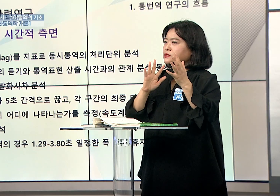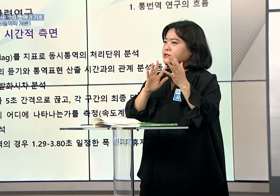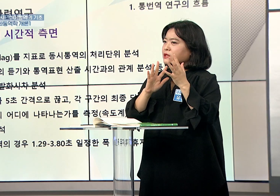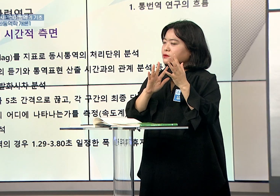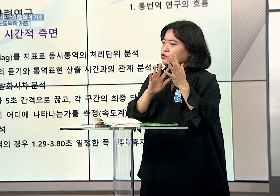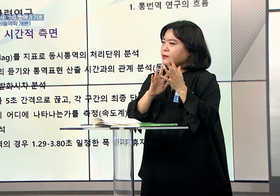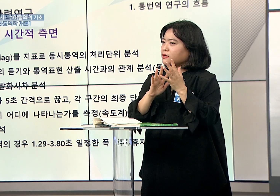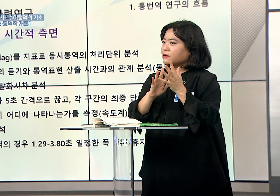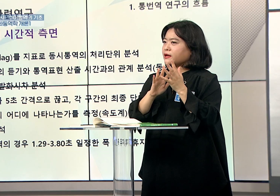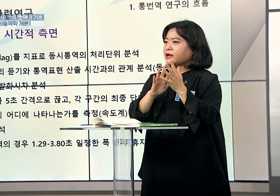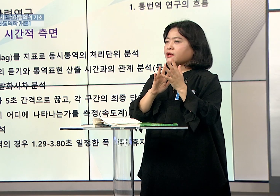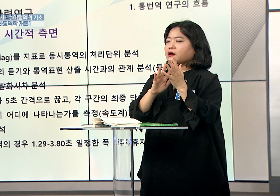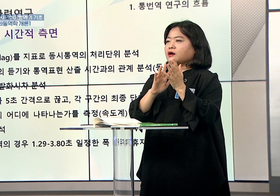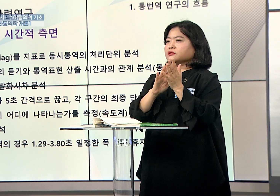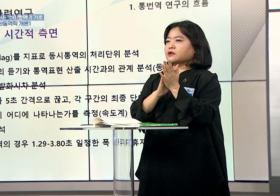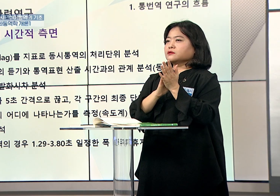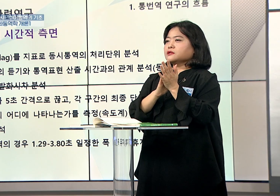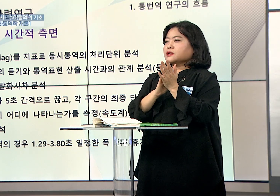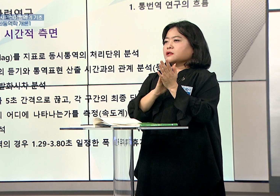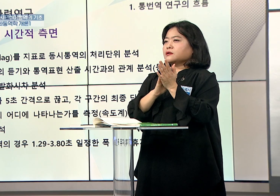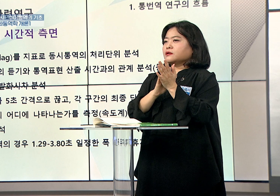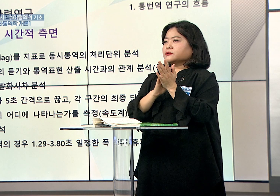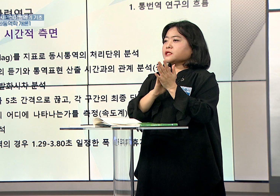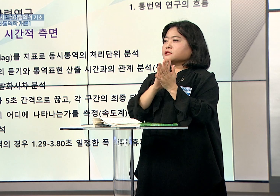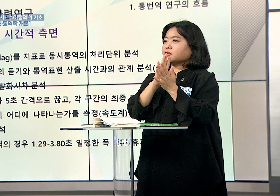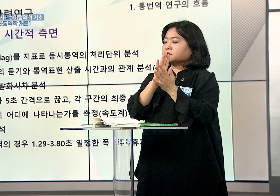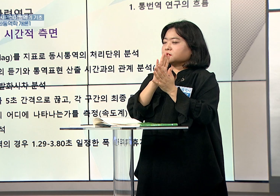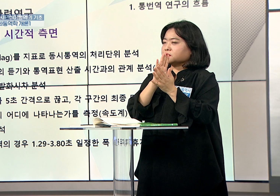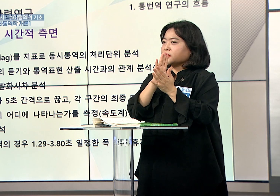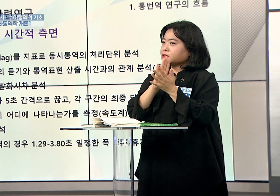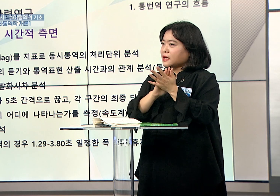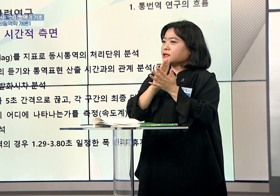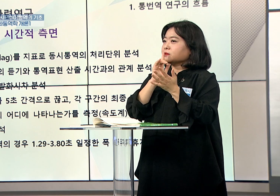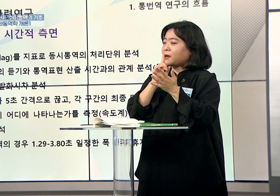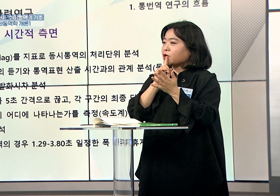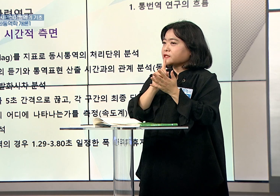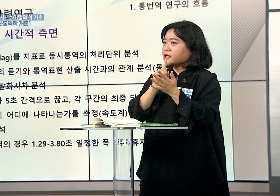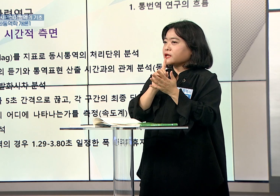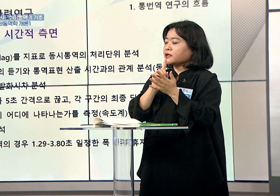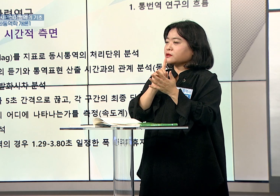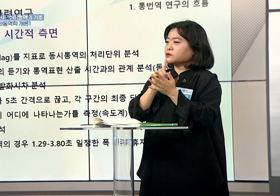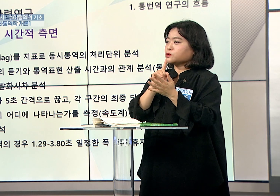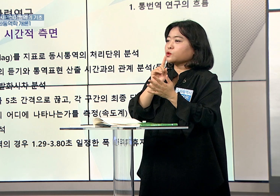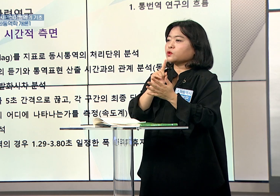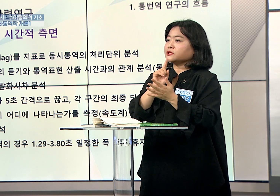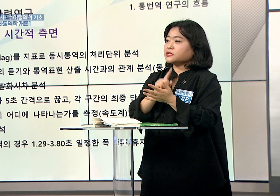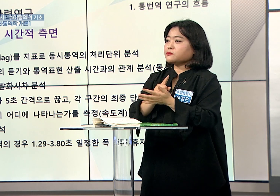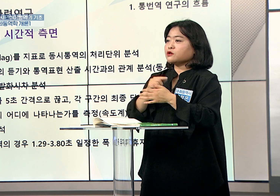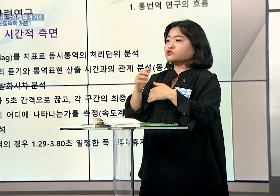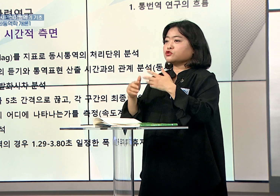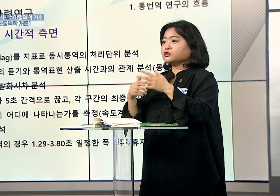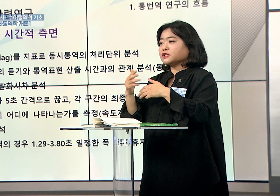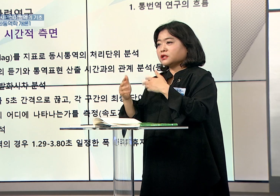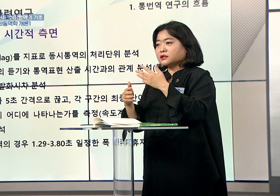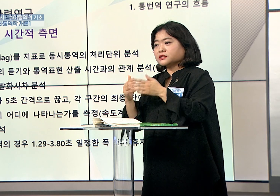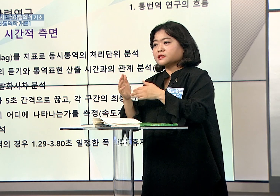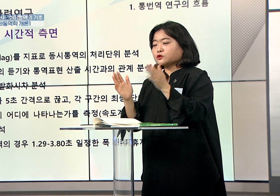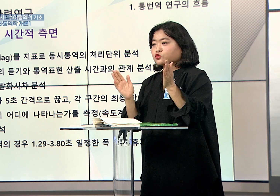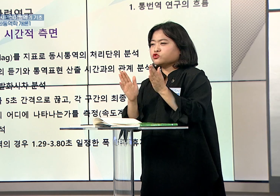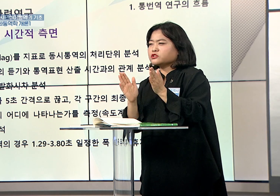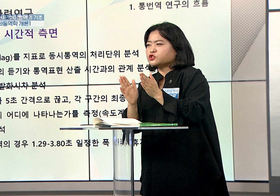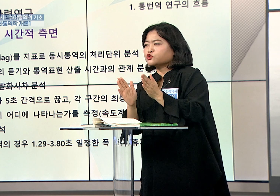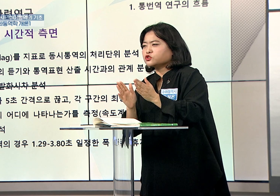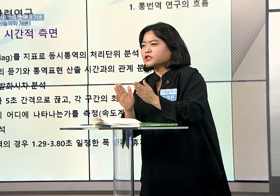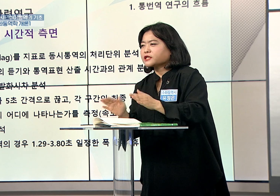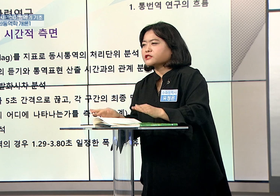없고 출발어의 어떤 텍스트가 아니라 발화자의 속도가 느리면 이